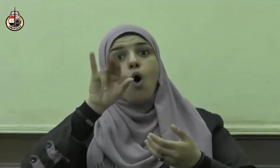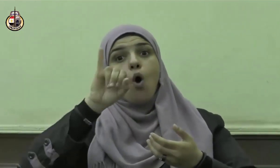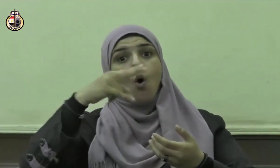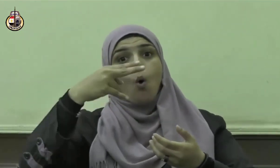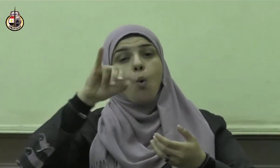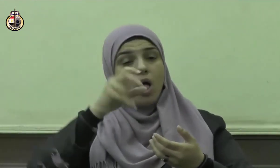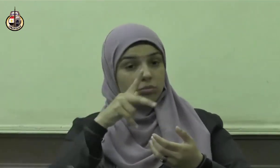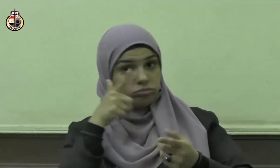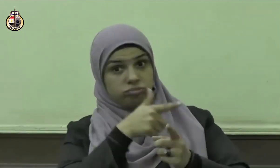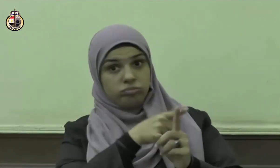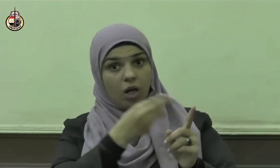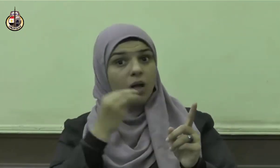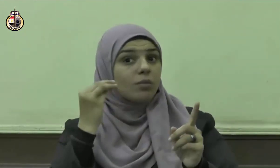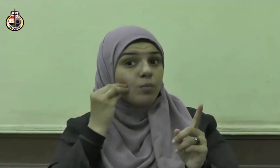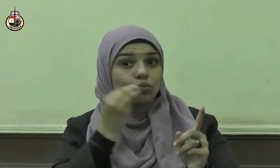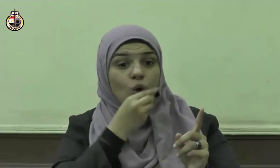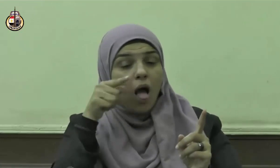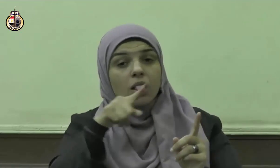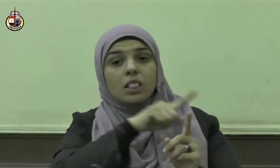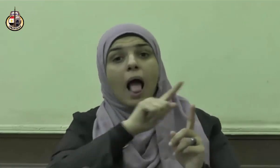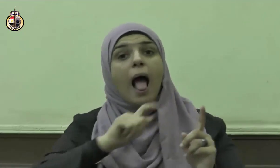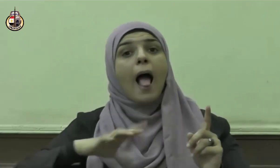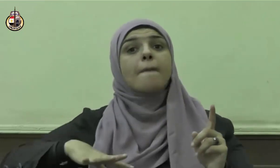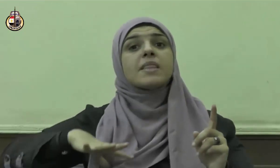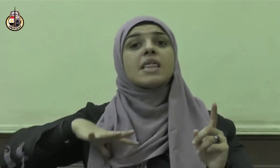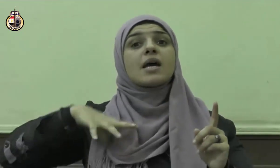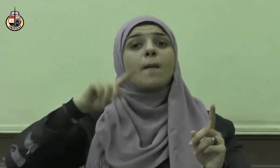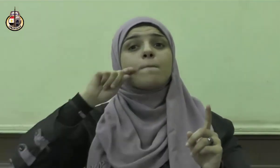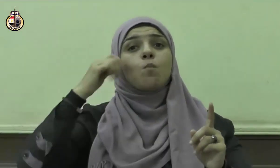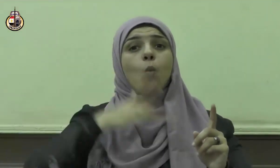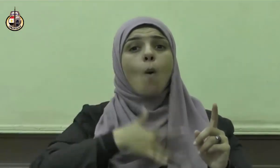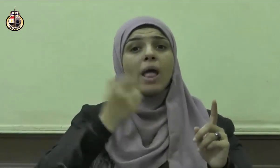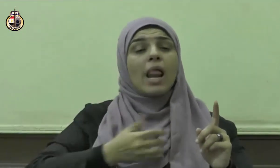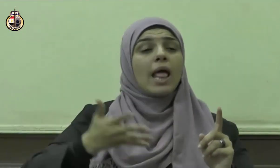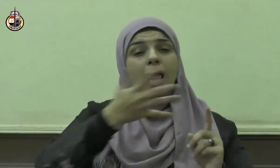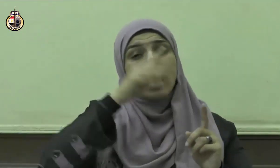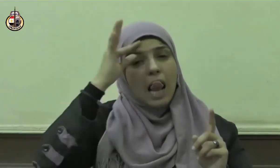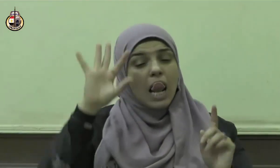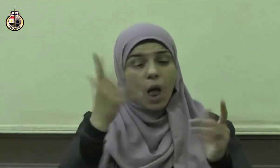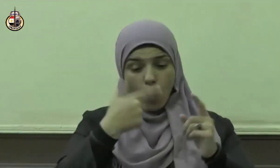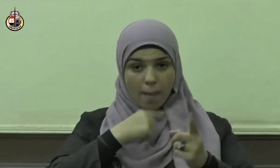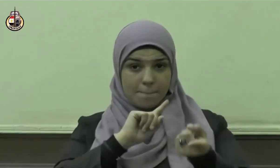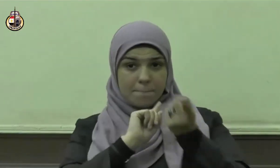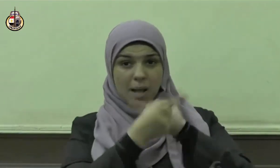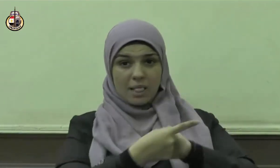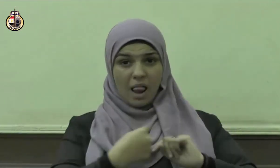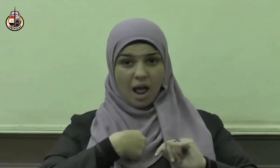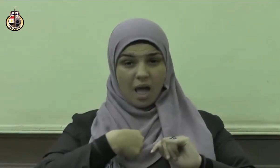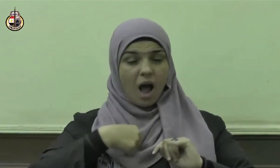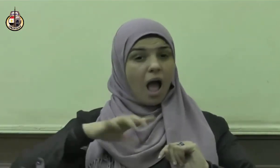أتقبل وأنت أمير المؤمنين؟ لو كنت أمير المؤمنين ما قبلت لي